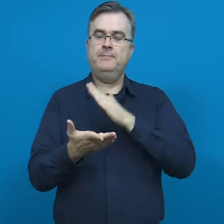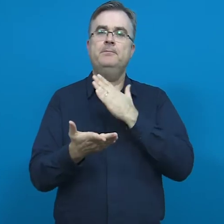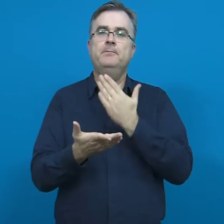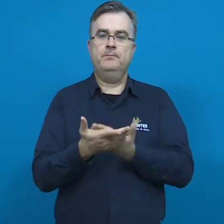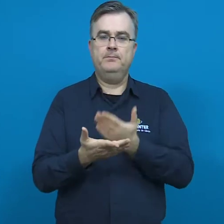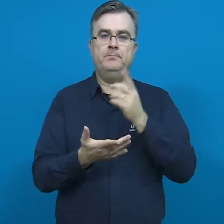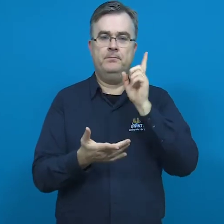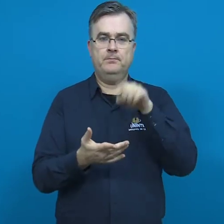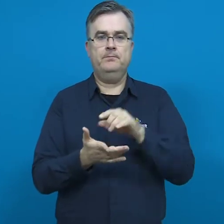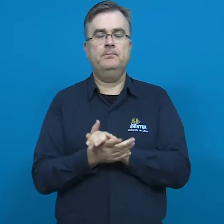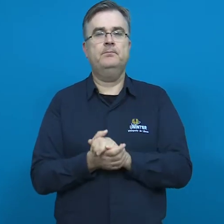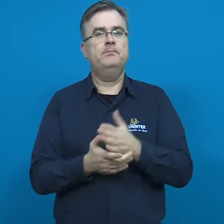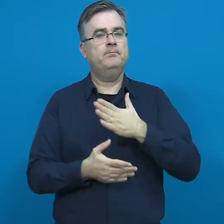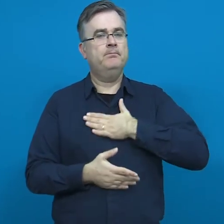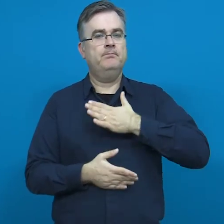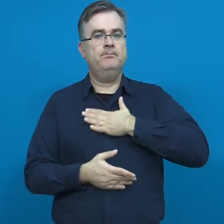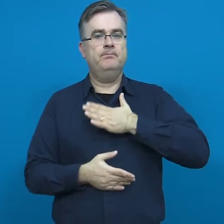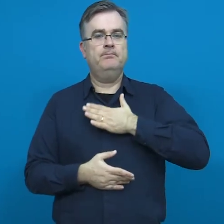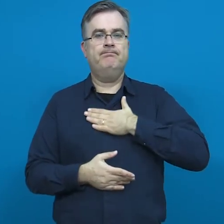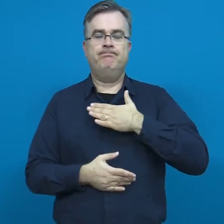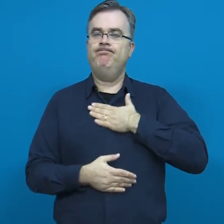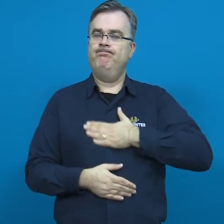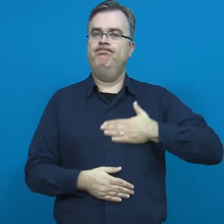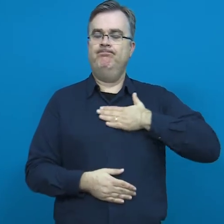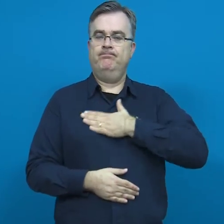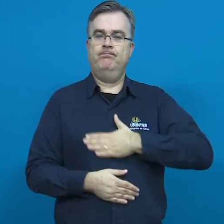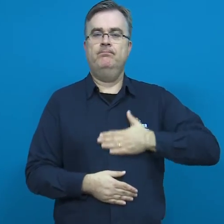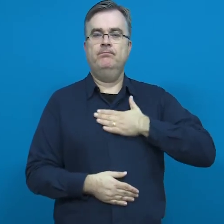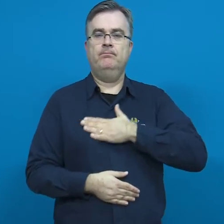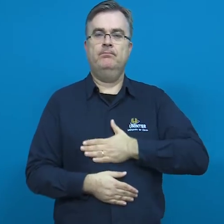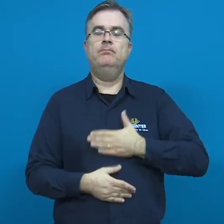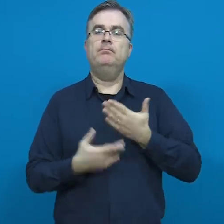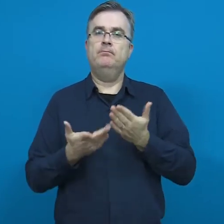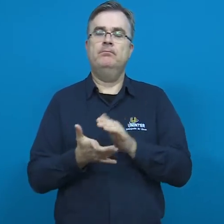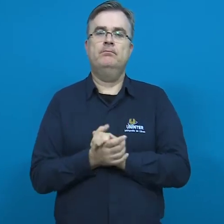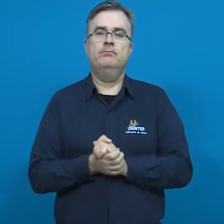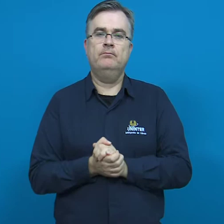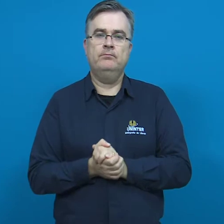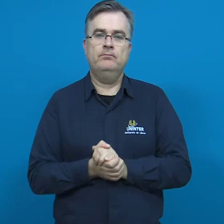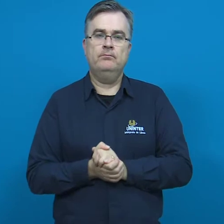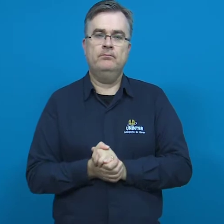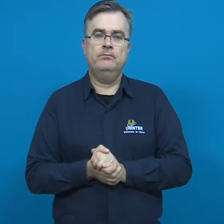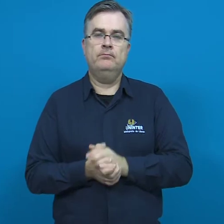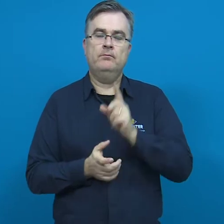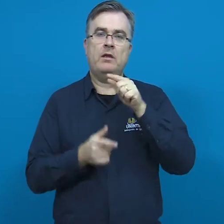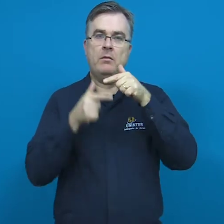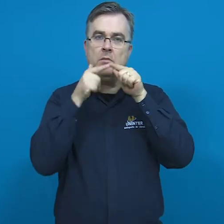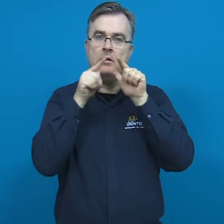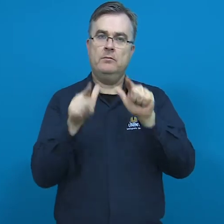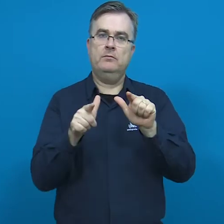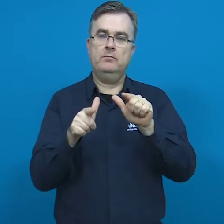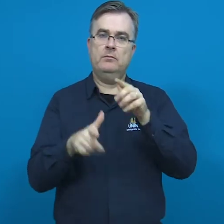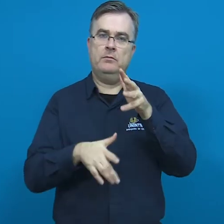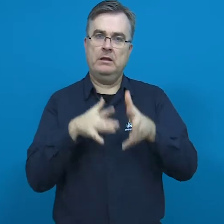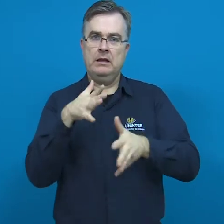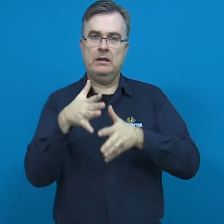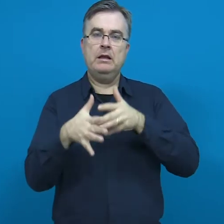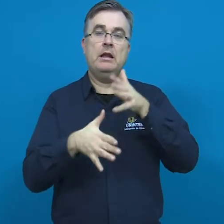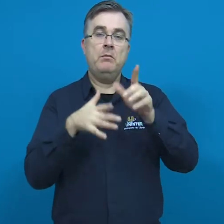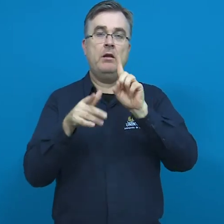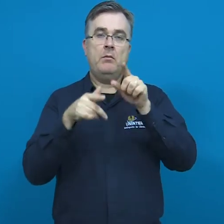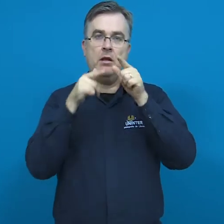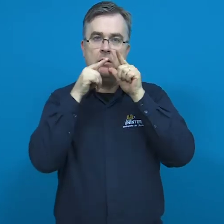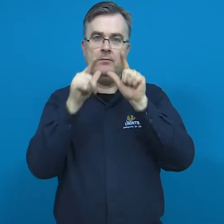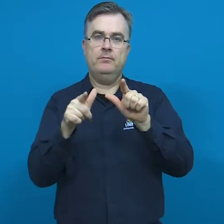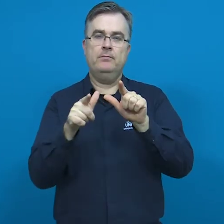intérprete de Libras para mim, eu estou realizada, né? E é assim, é uma língua. Libras